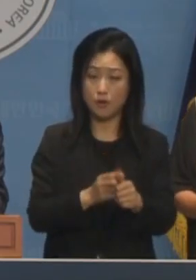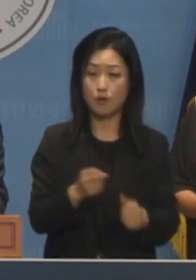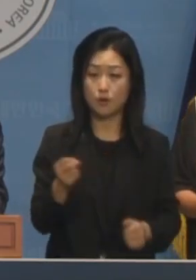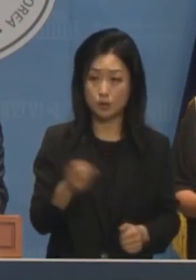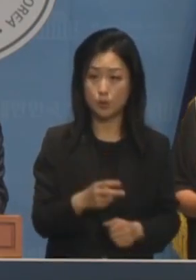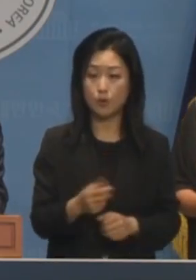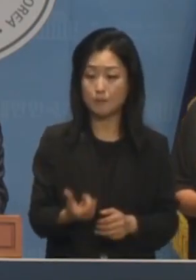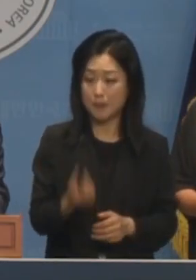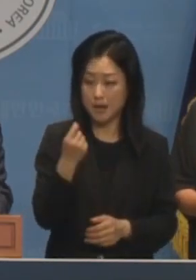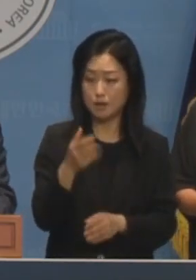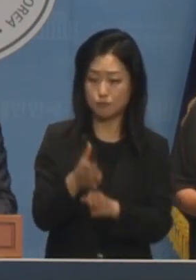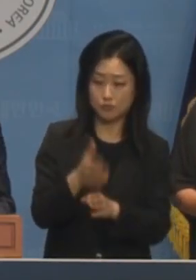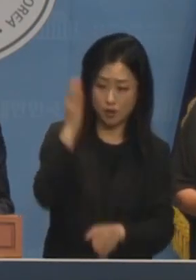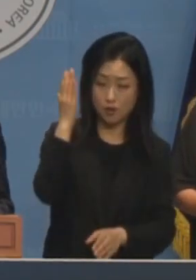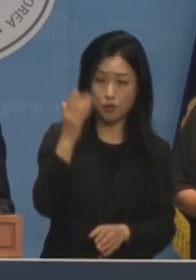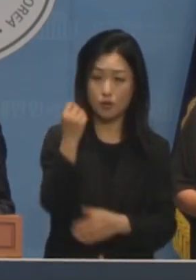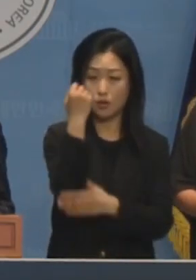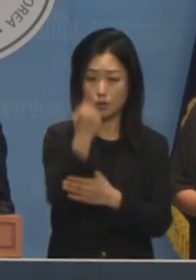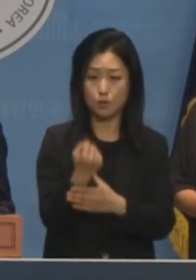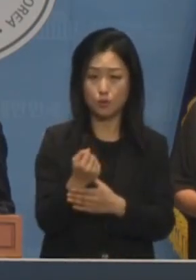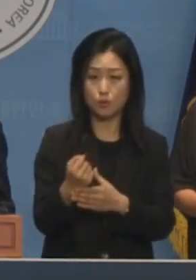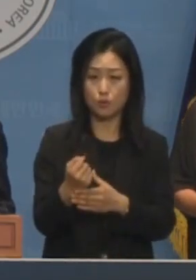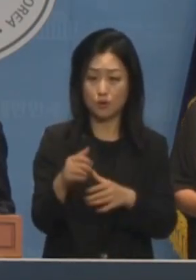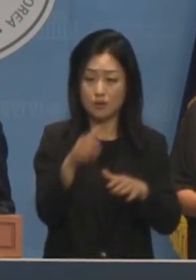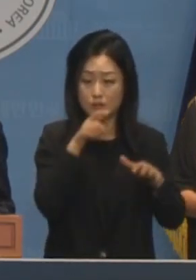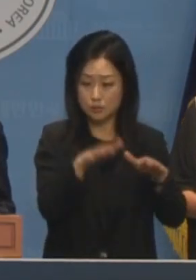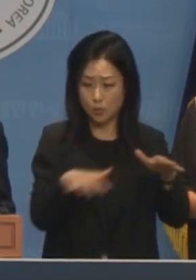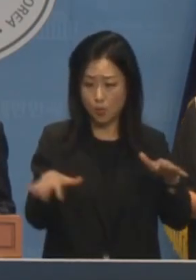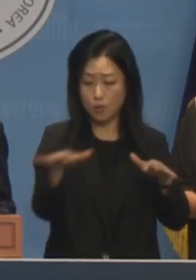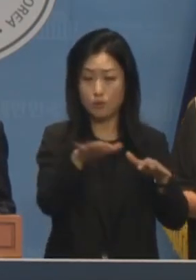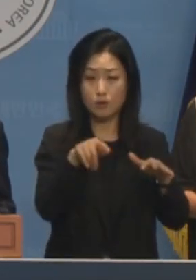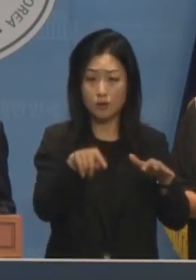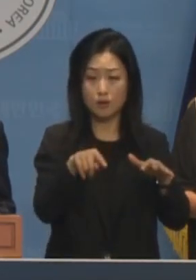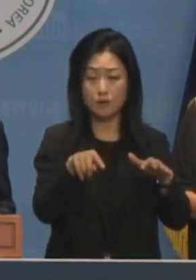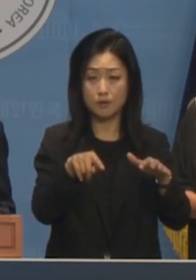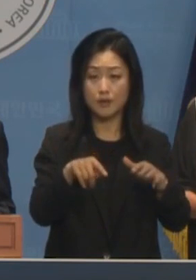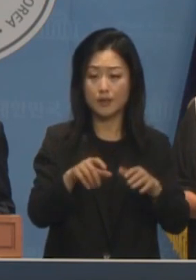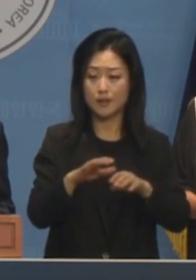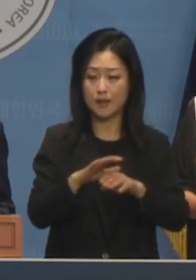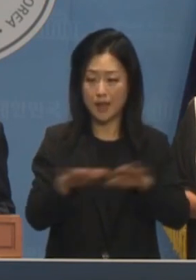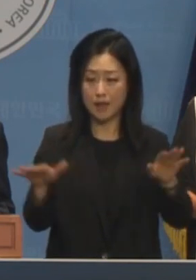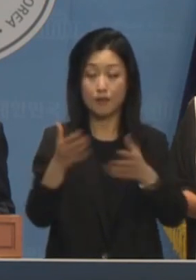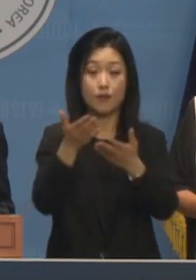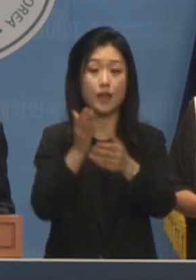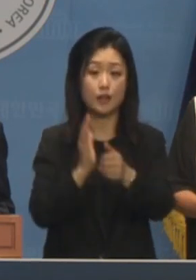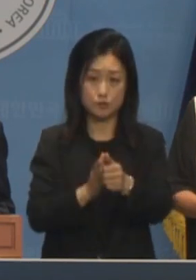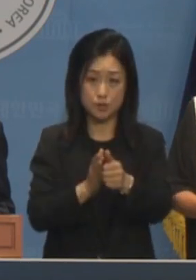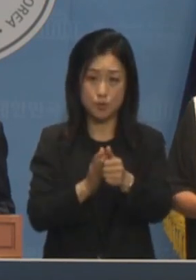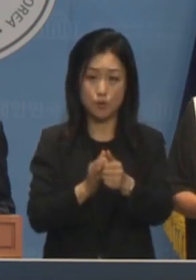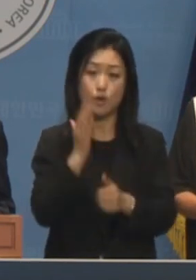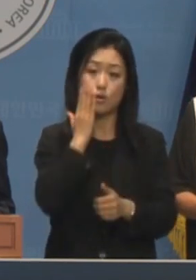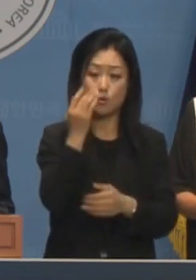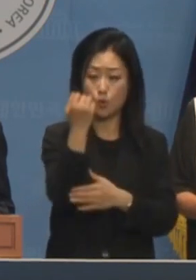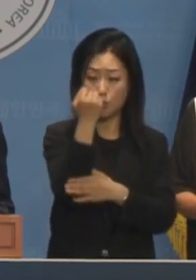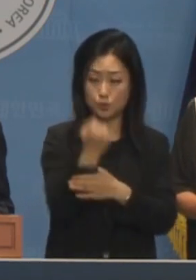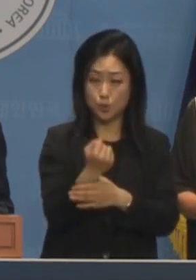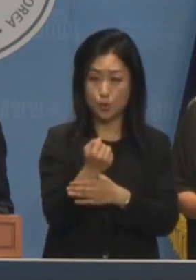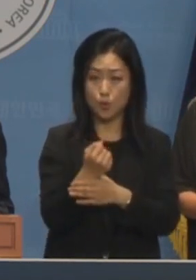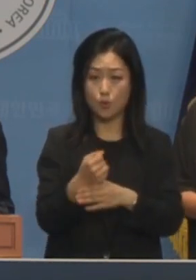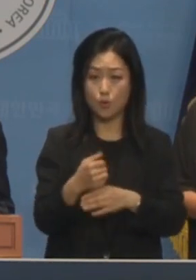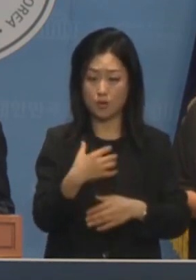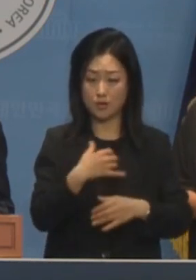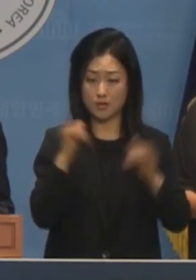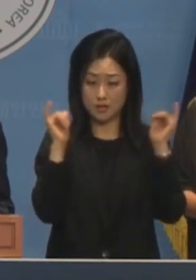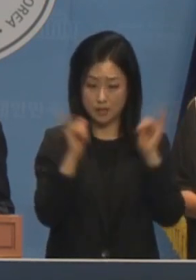개방하고 시급히 녹조를 개선시켜야 한다. 뿐만 아니라 녹조 경보제 구간을 확장해서 세밀하게